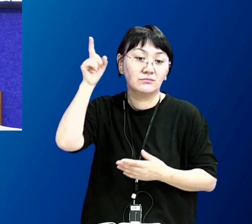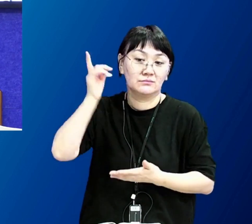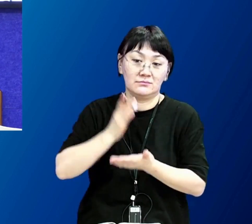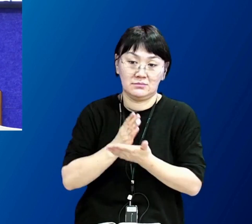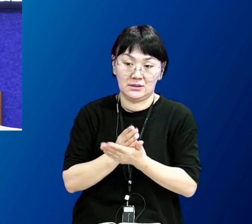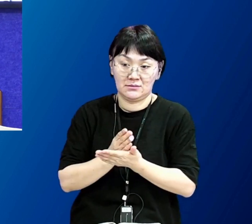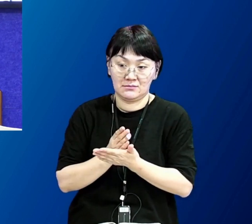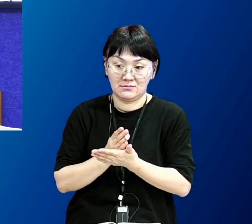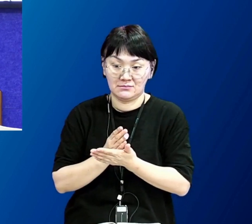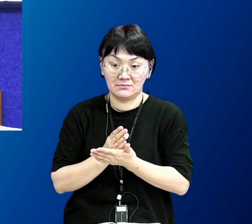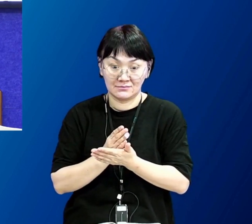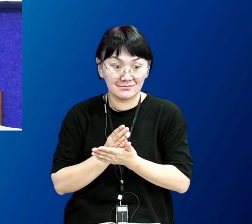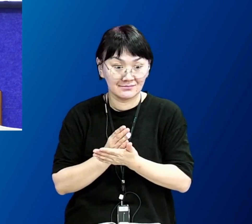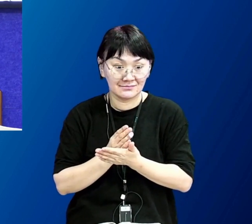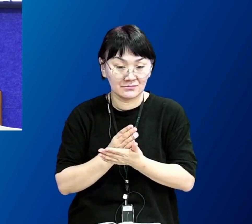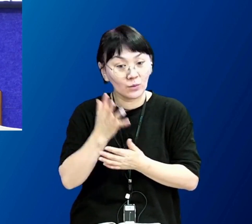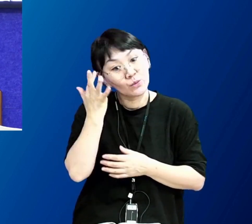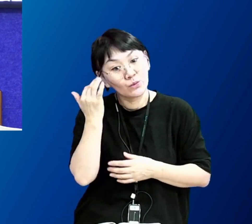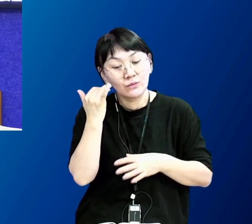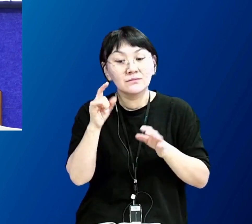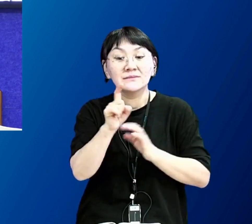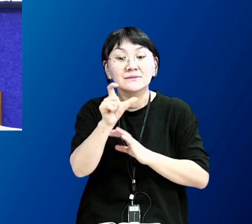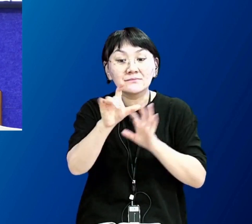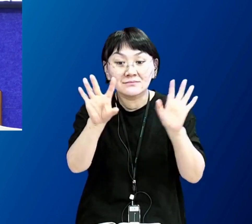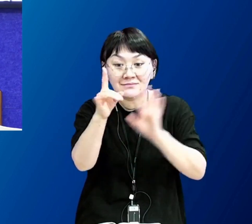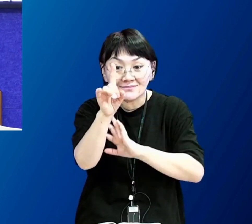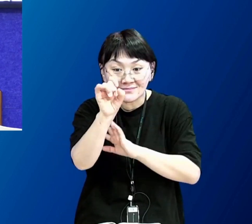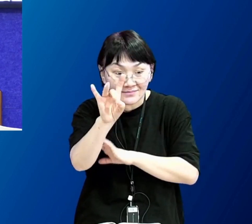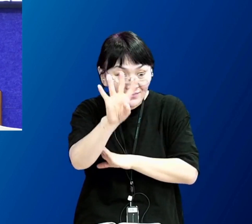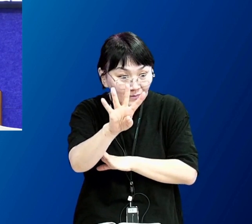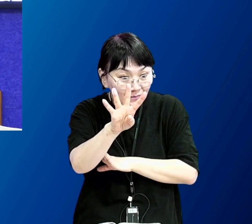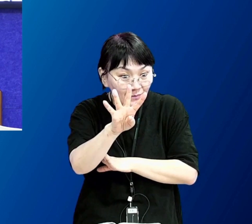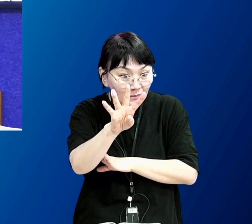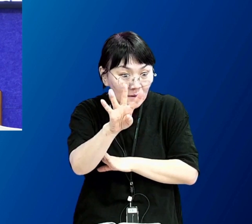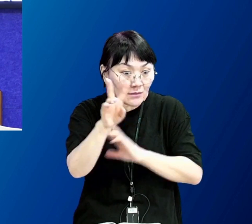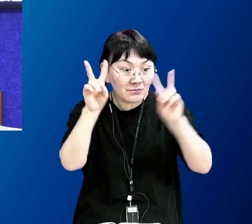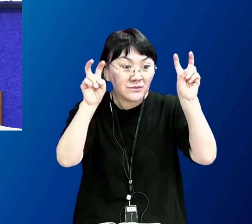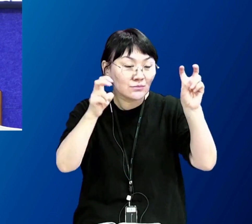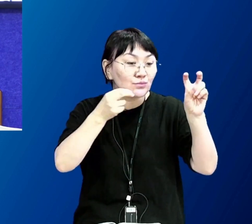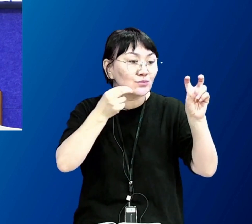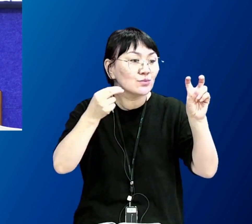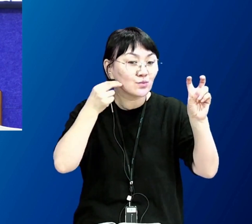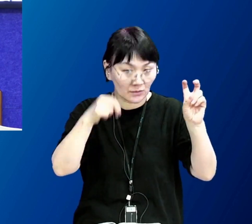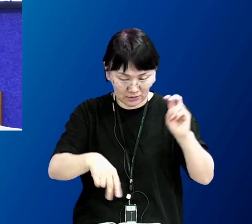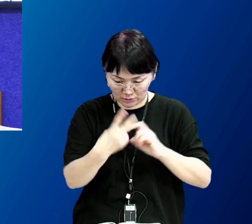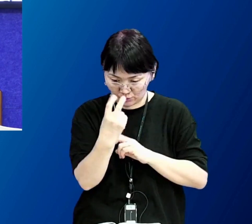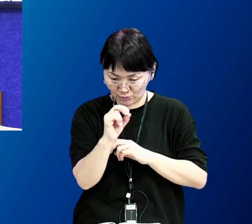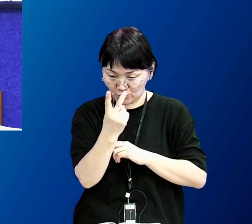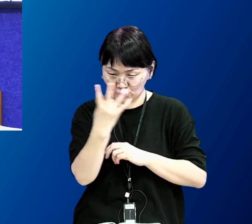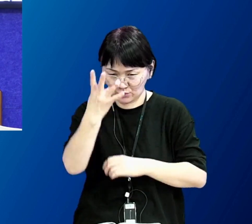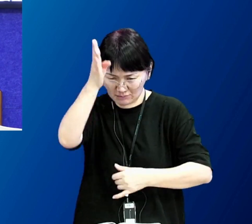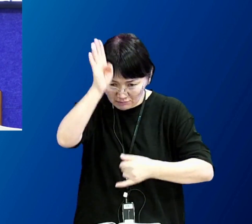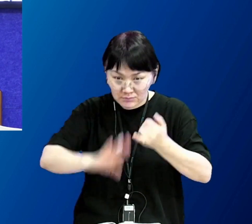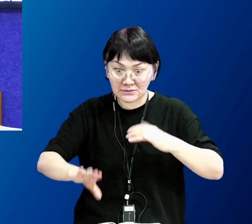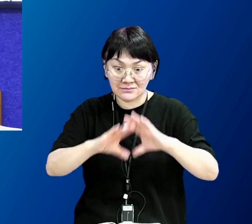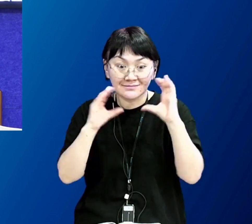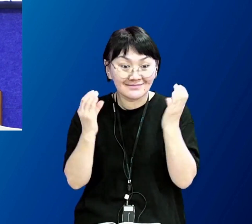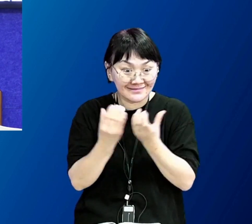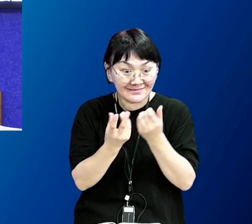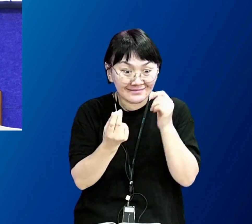бодож. Бодохгүй 11 сарын 4-өөс манай сарын энэ оны сүүлийн семинар болно гэж